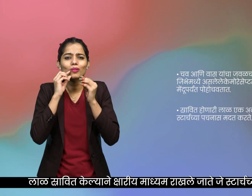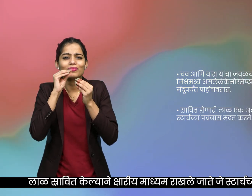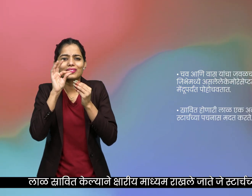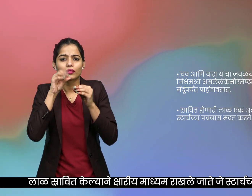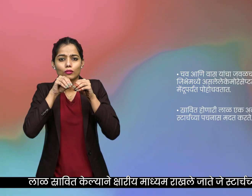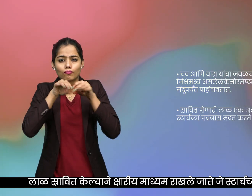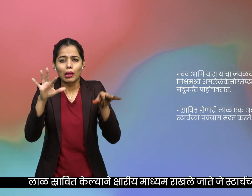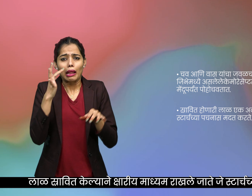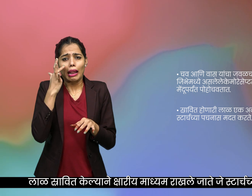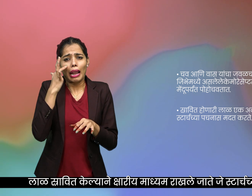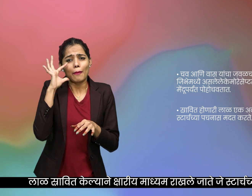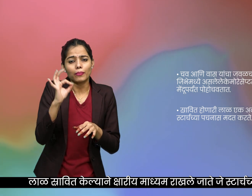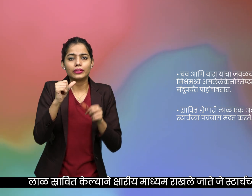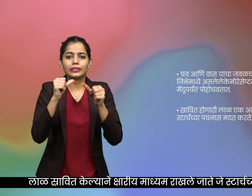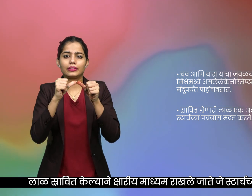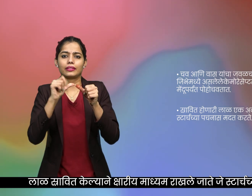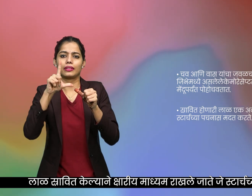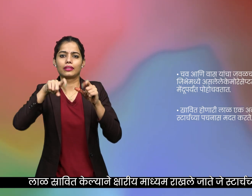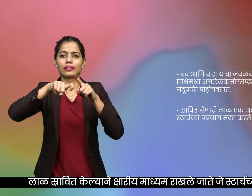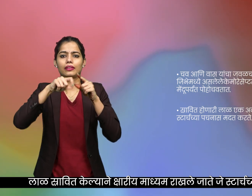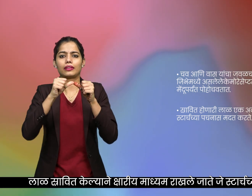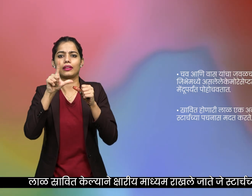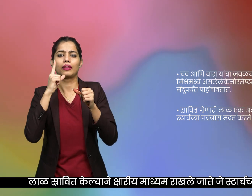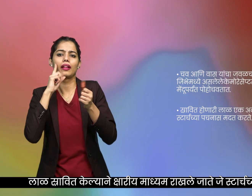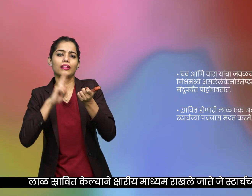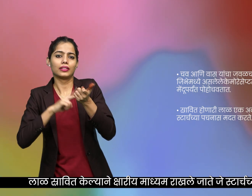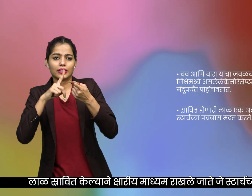अल्कधर्मी माध्यम राखतो जो स्टार्चच्या पचनास मदत करतो.